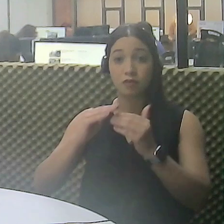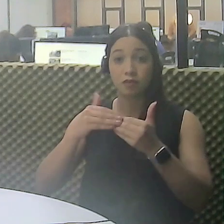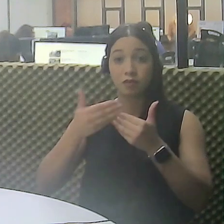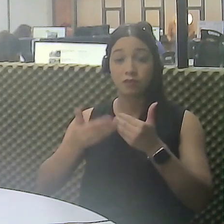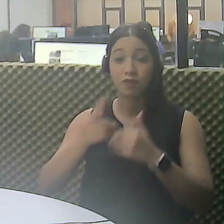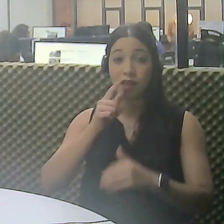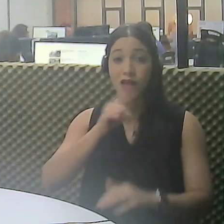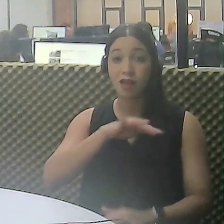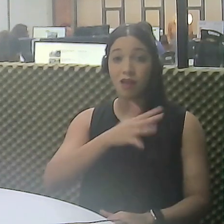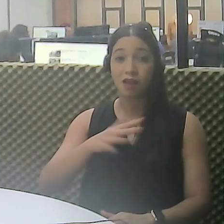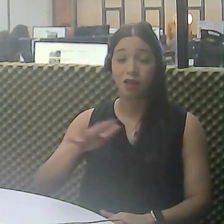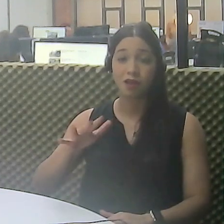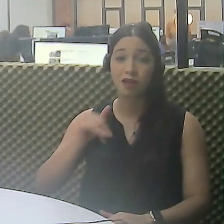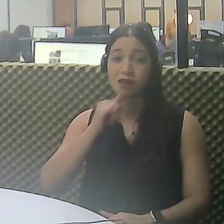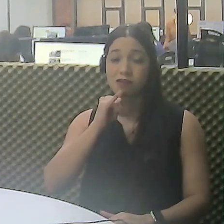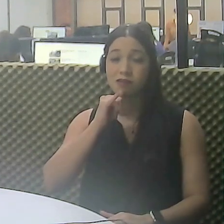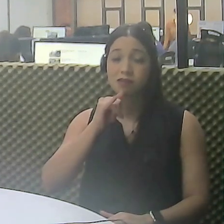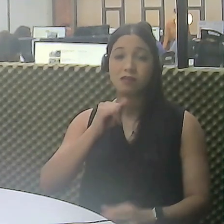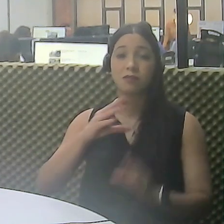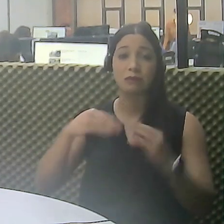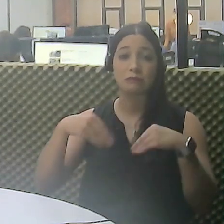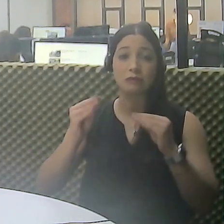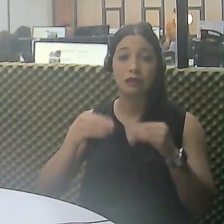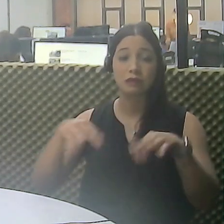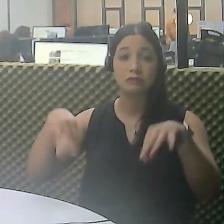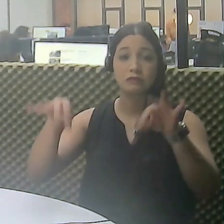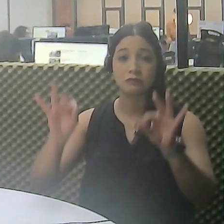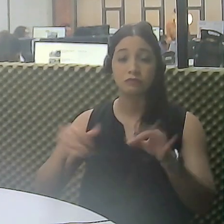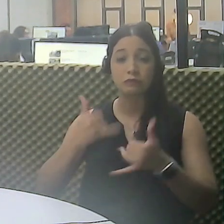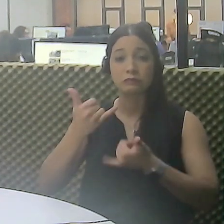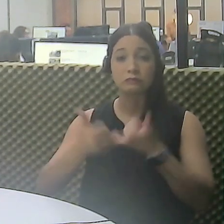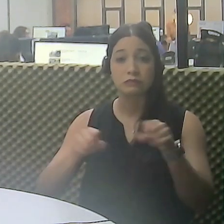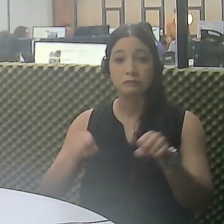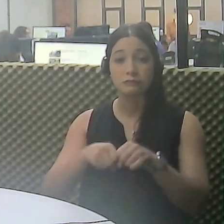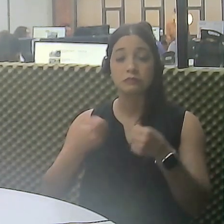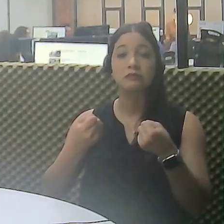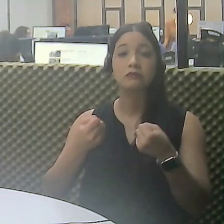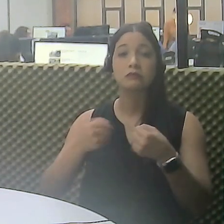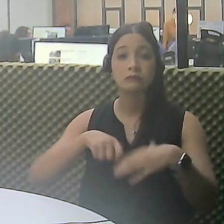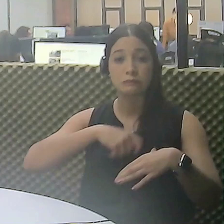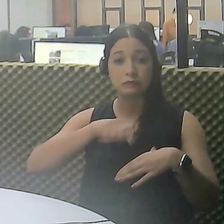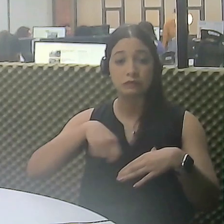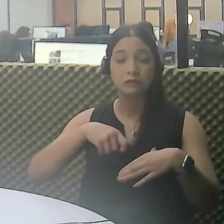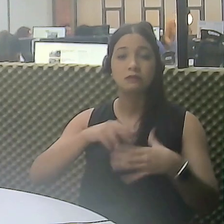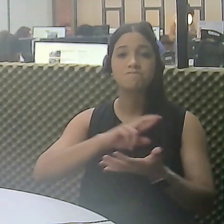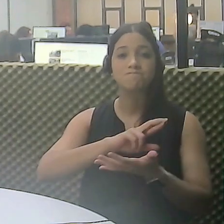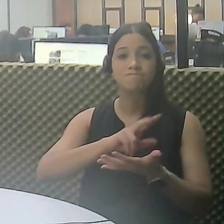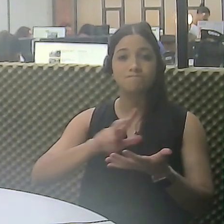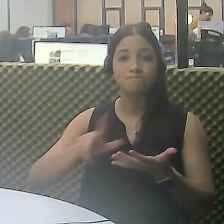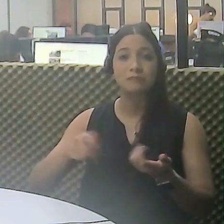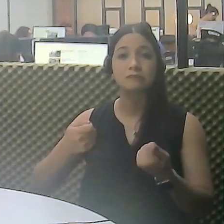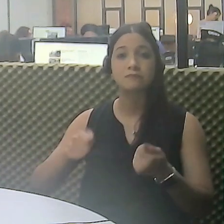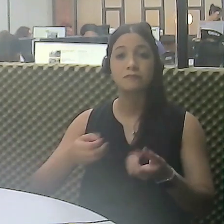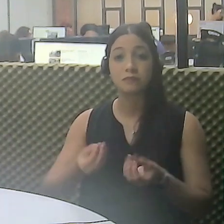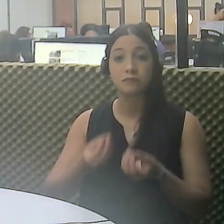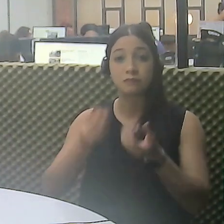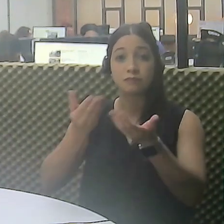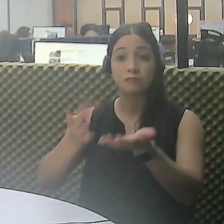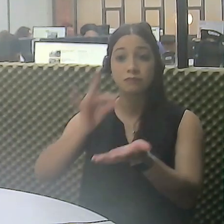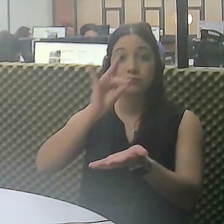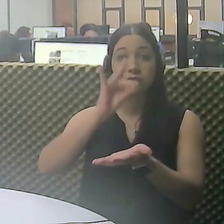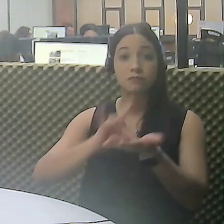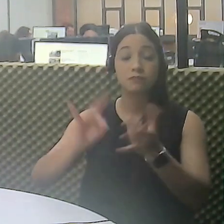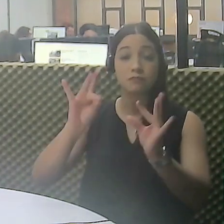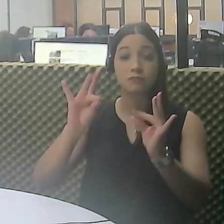retendo água. Embalagem plástica, pedaço de lona, pedaço de brinquedo, panela, lata, tudo isso precisa ser entregue para